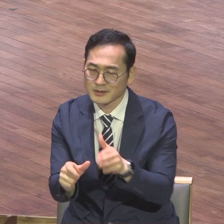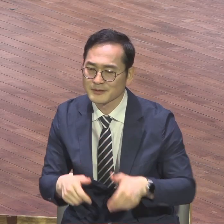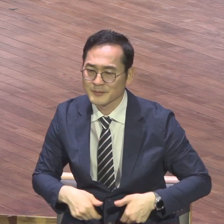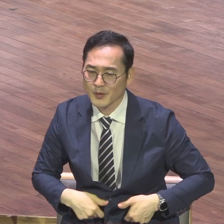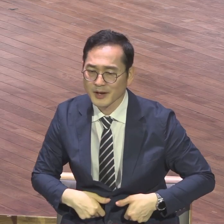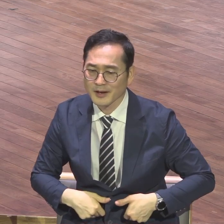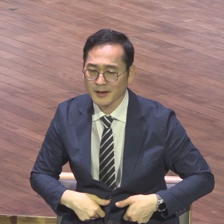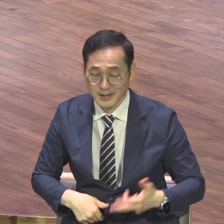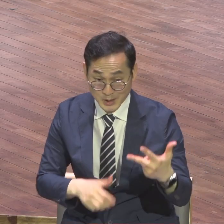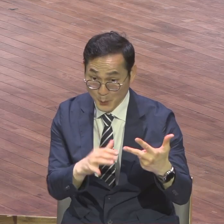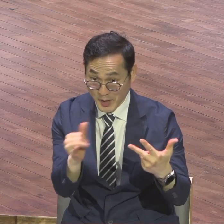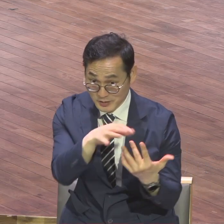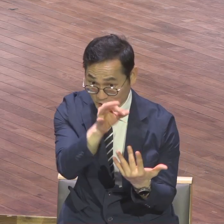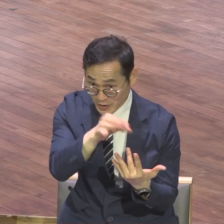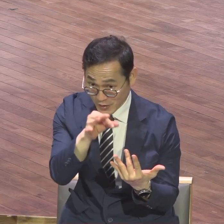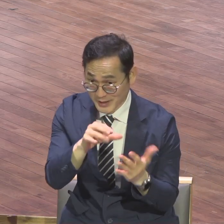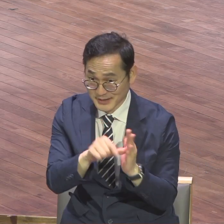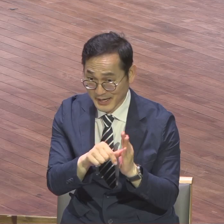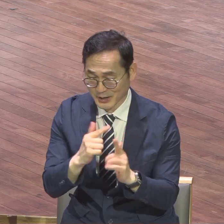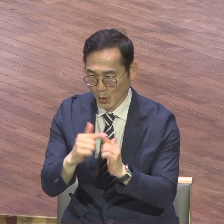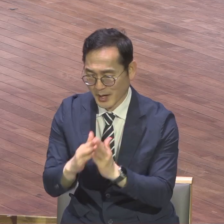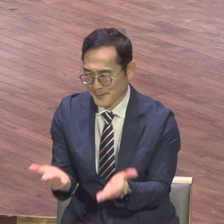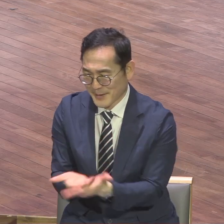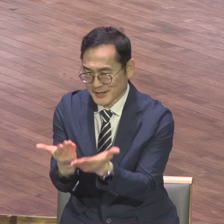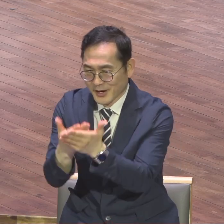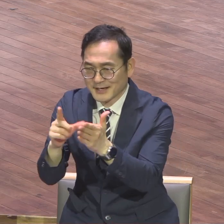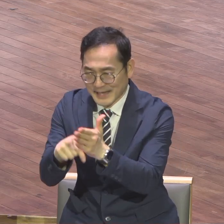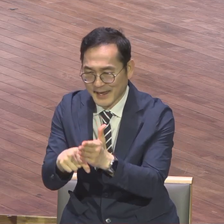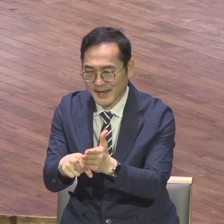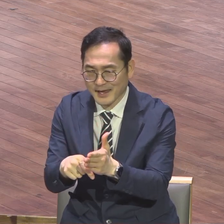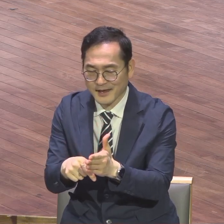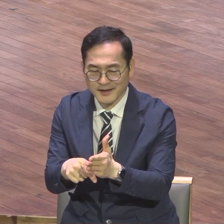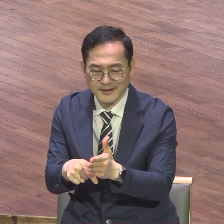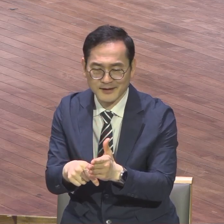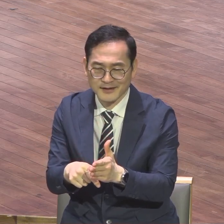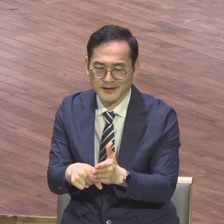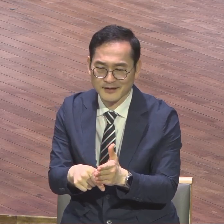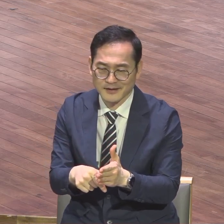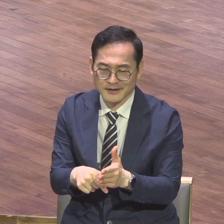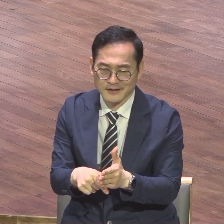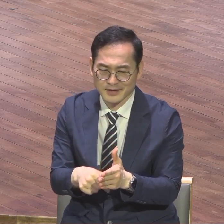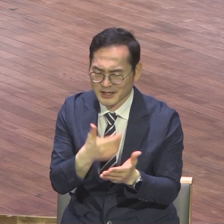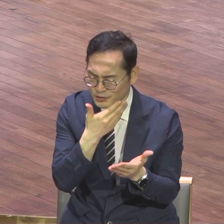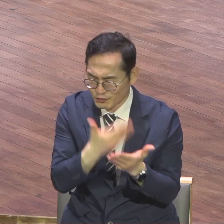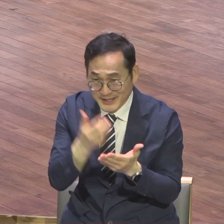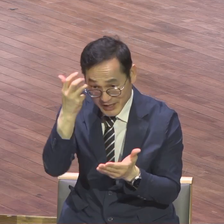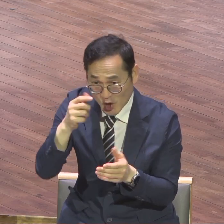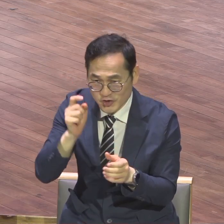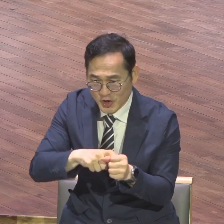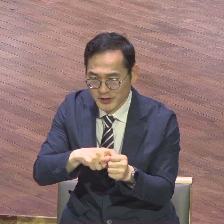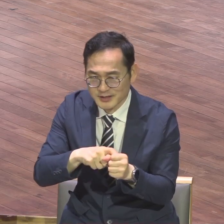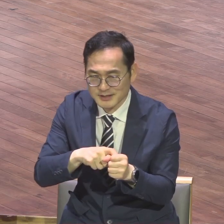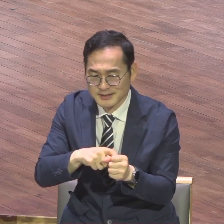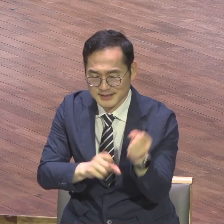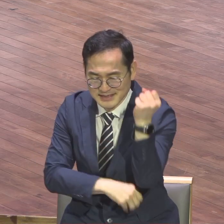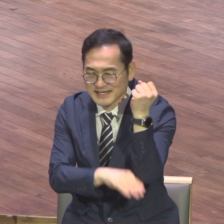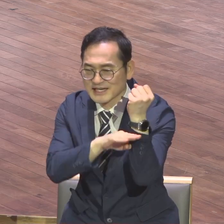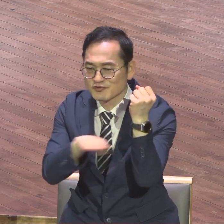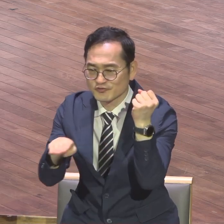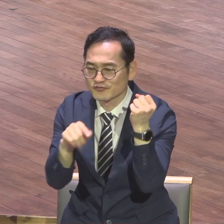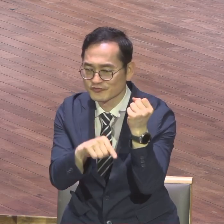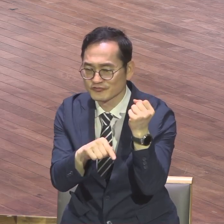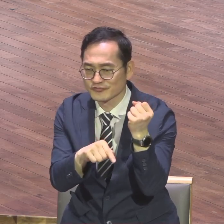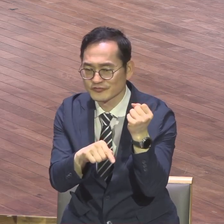선정 기준을 보면요. 교회가 부흥하고 성장하는데 쓰임 받는 일꾼의 중요한 영적 자질. 그걸 보여준